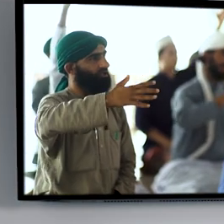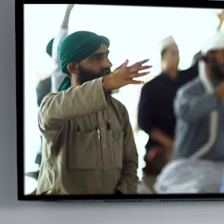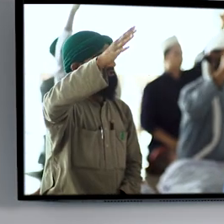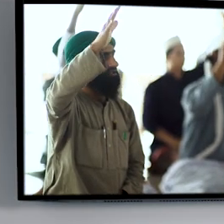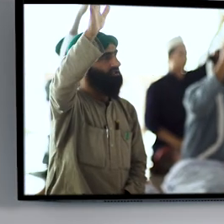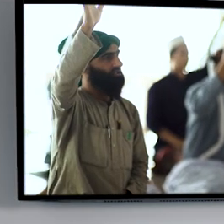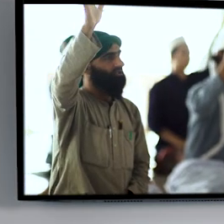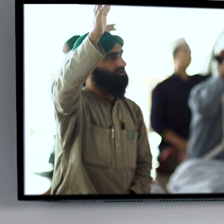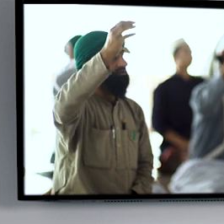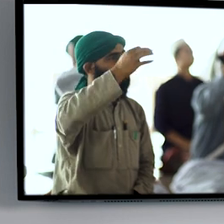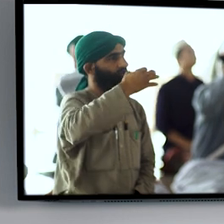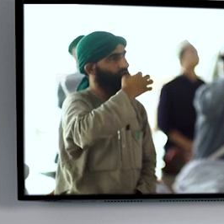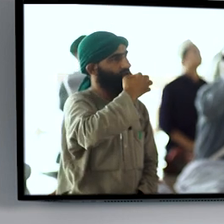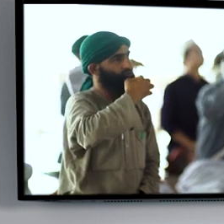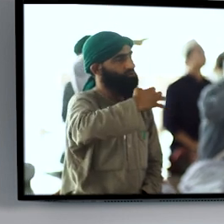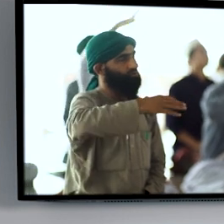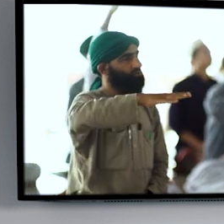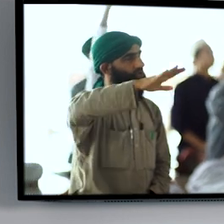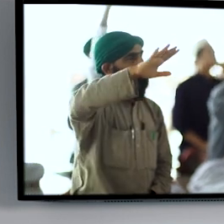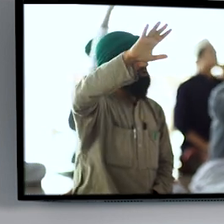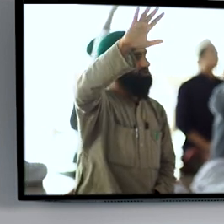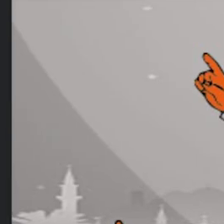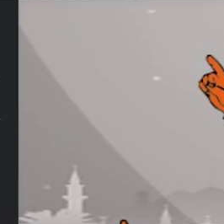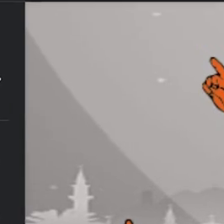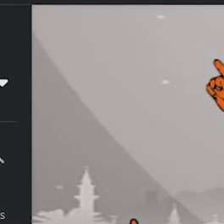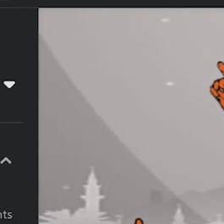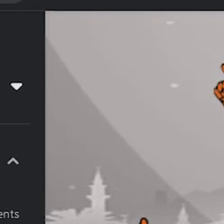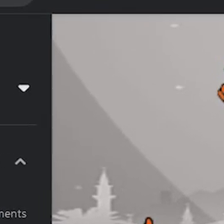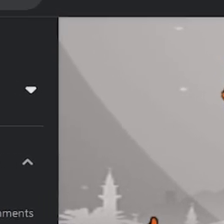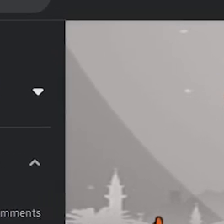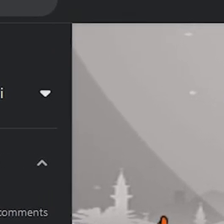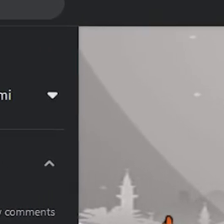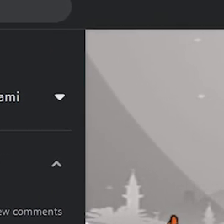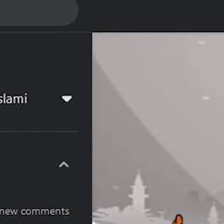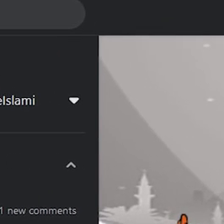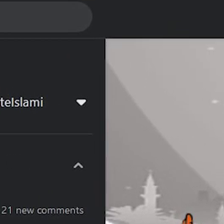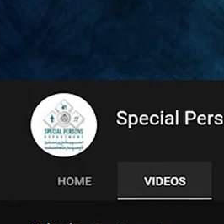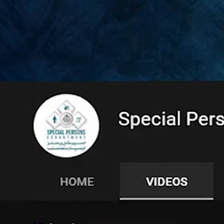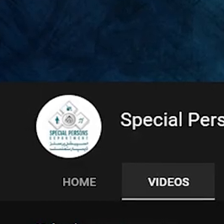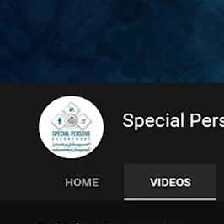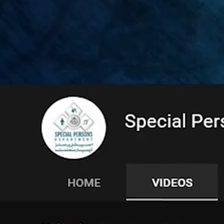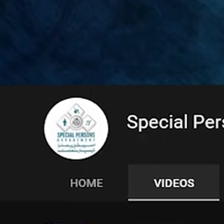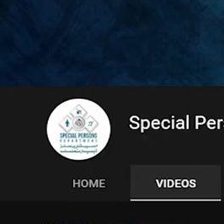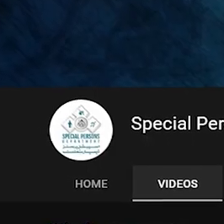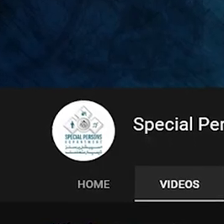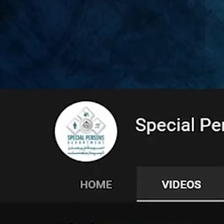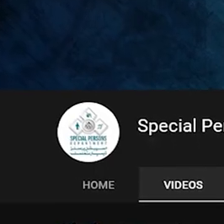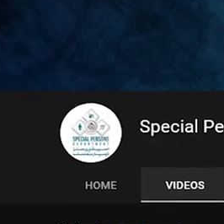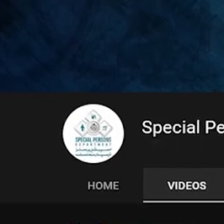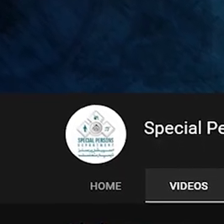رہنمائی کے لیے سپیشل پرسنز ڈپارٹمنٹ کی جانب سے دعوت اسلامی کا فیس بک پیج اور آفیشل یوٹیوب چینل بھی بنایا جا چکا ہے